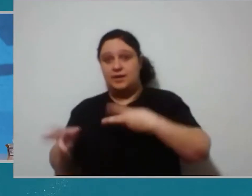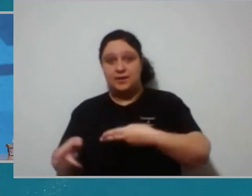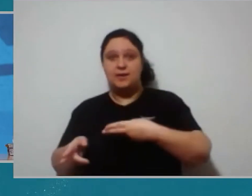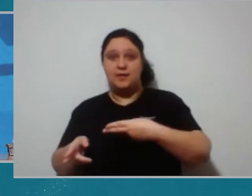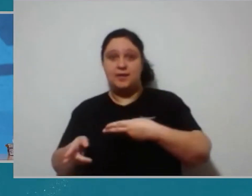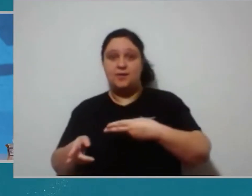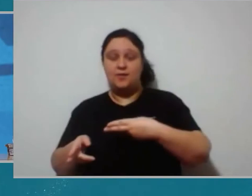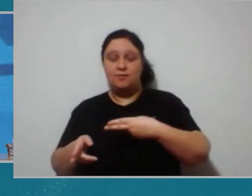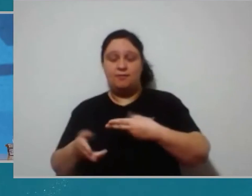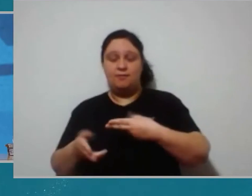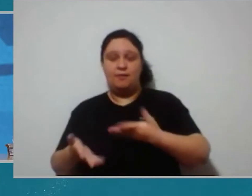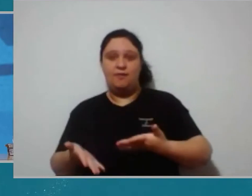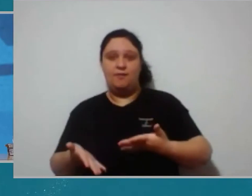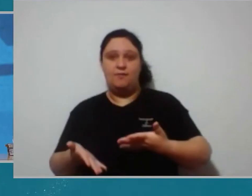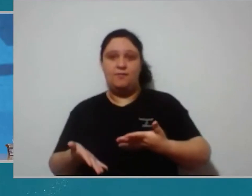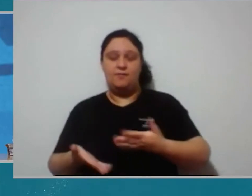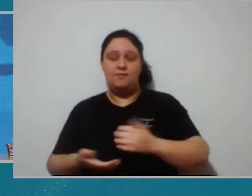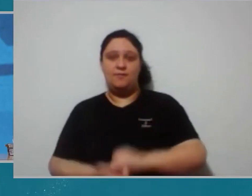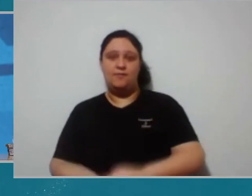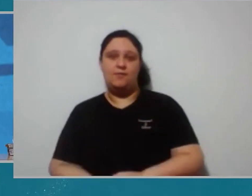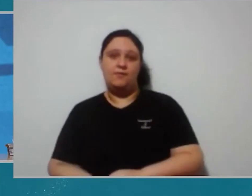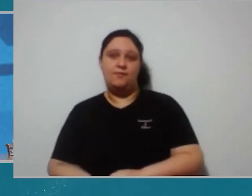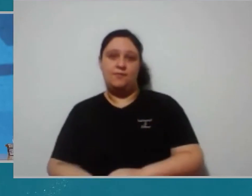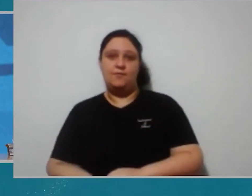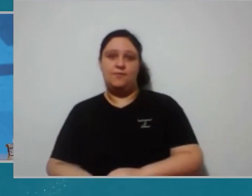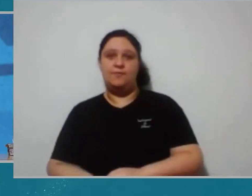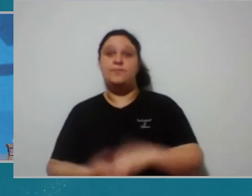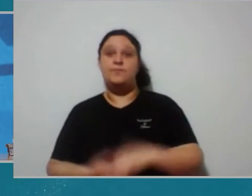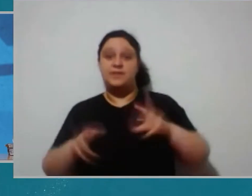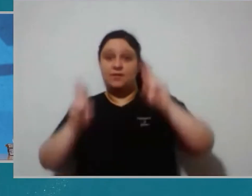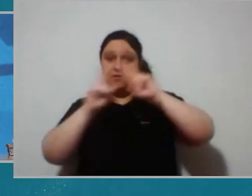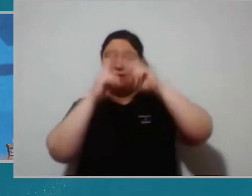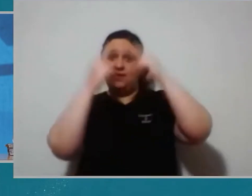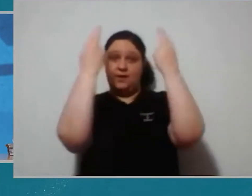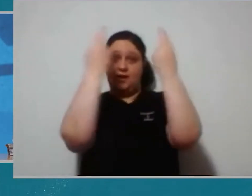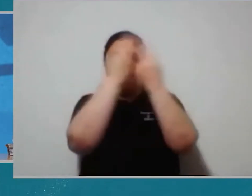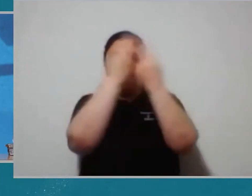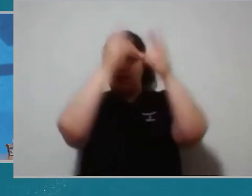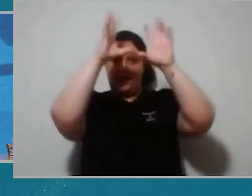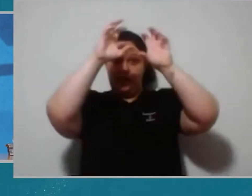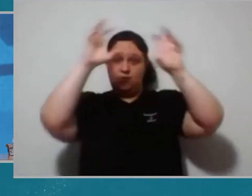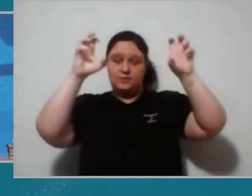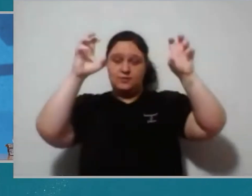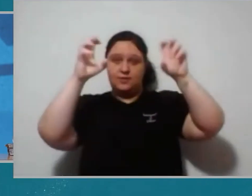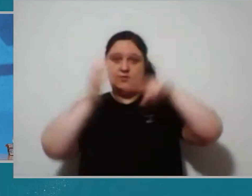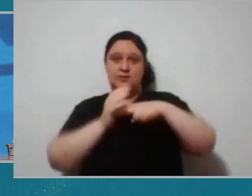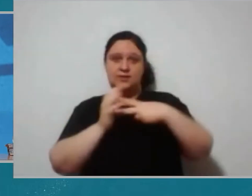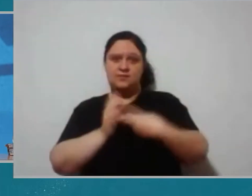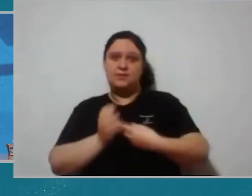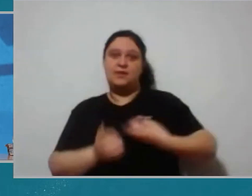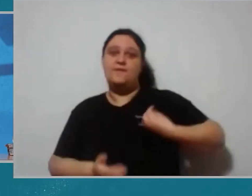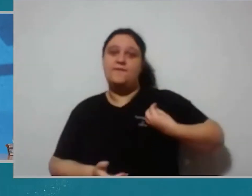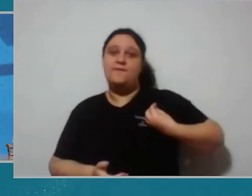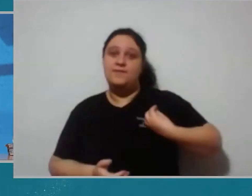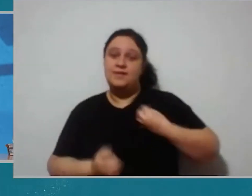pai. Então o reino dos céus é uma questão de vida. Amém?